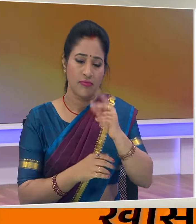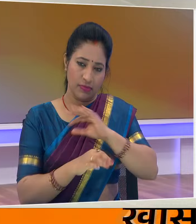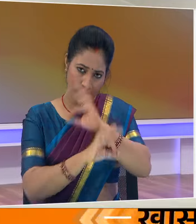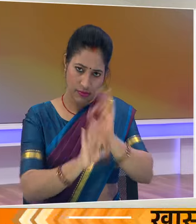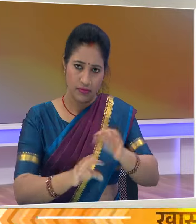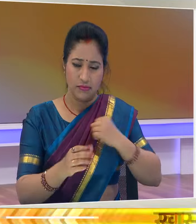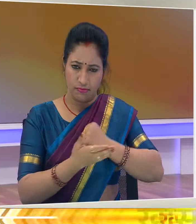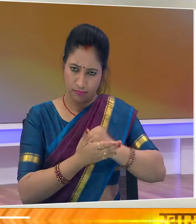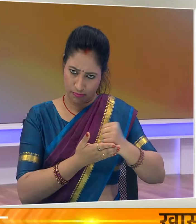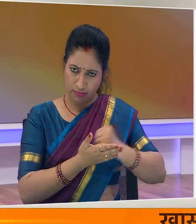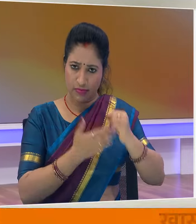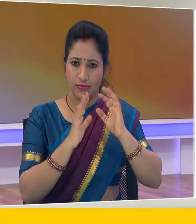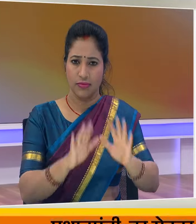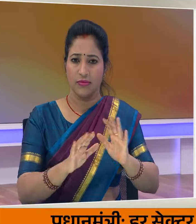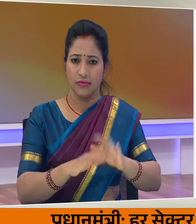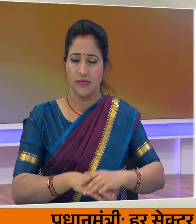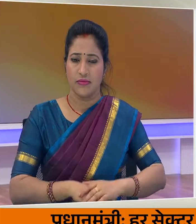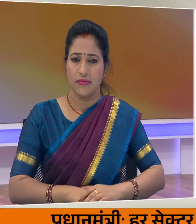अच्छी करूंगा। नहीं